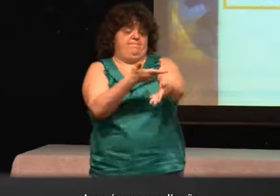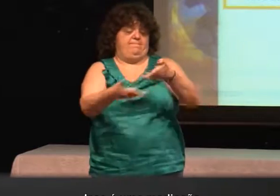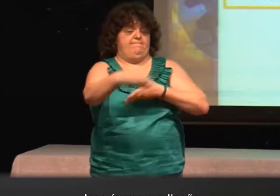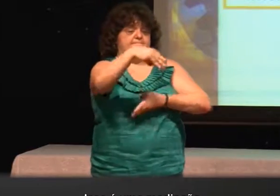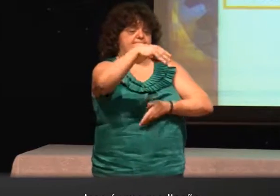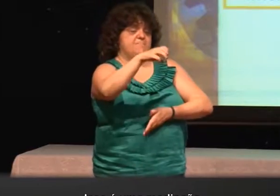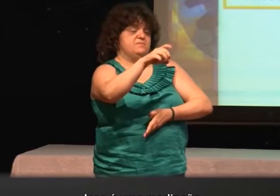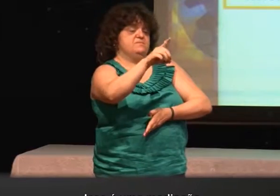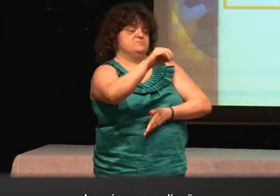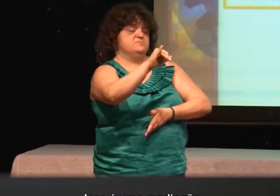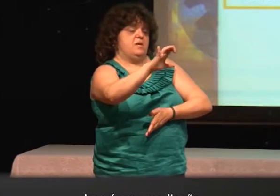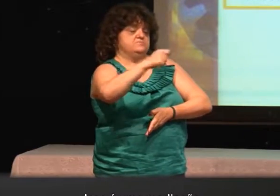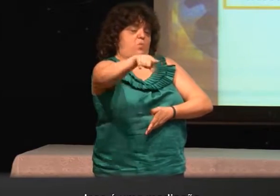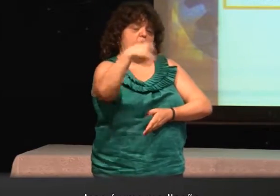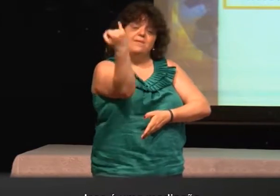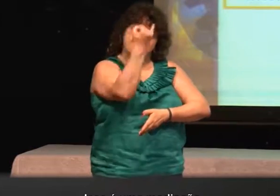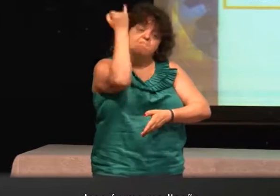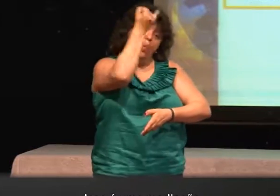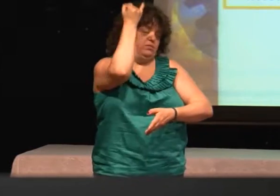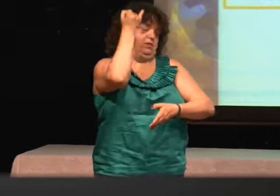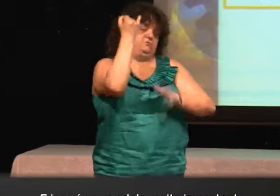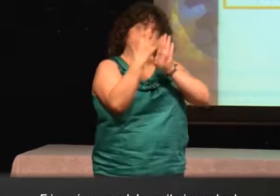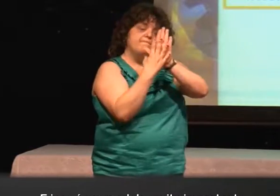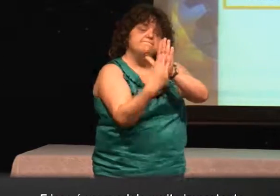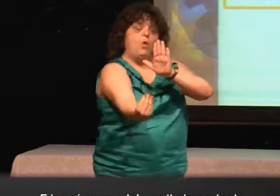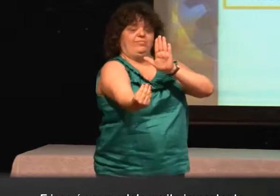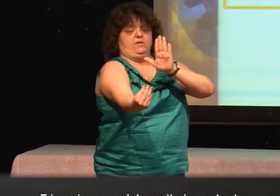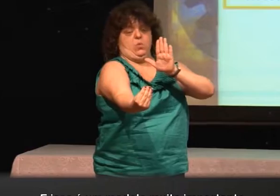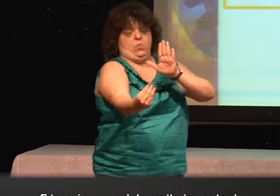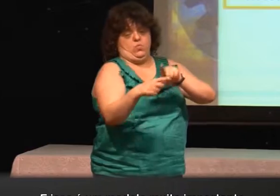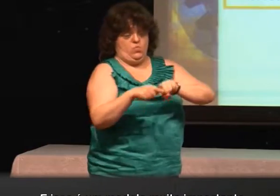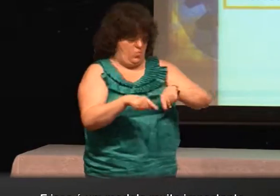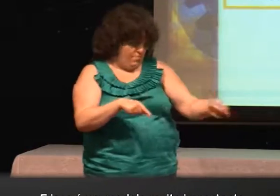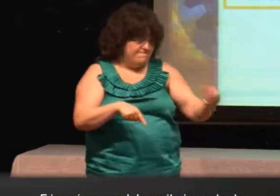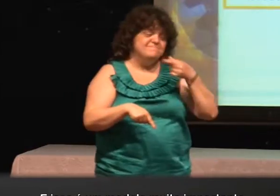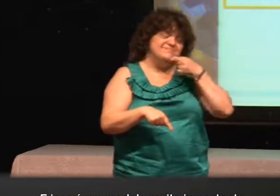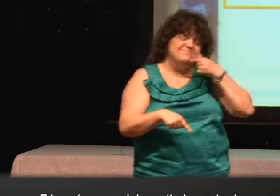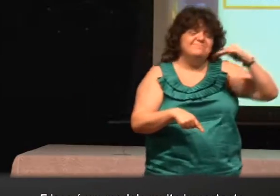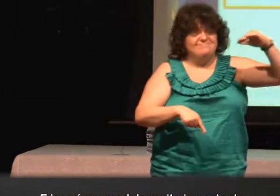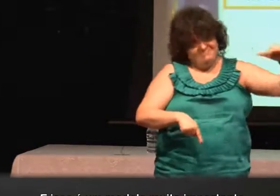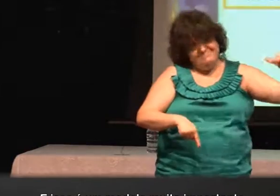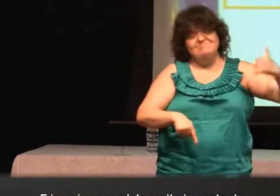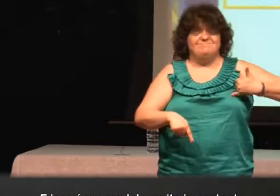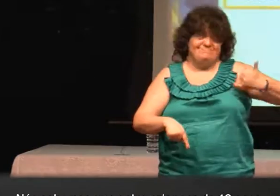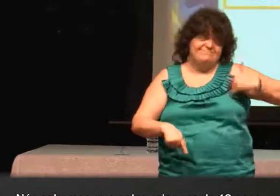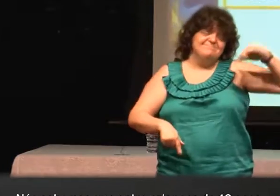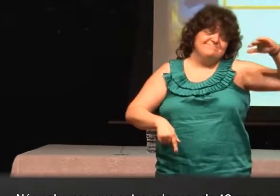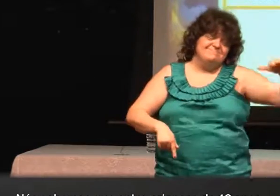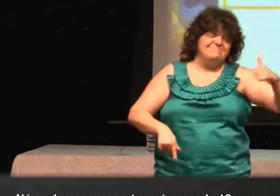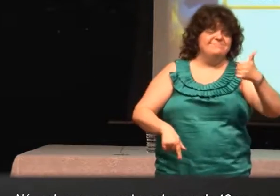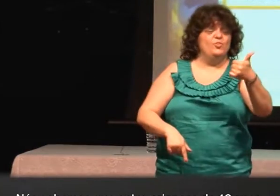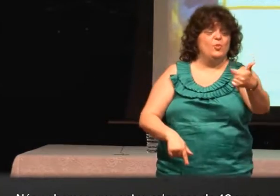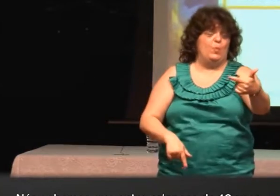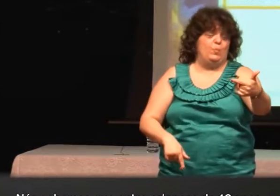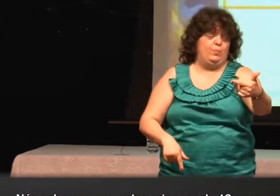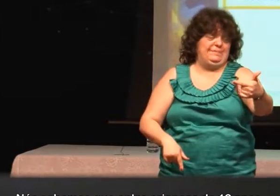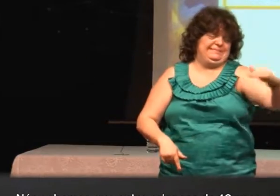Então isso é uma mediação que a gente chama, e isso é muito importante, é um modelo muito importante. Nós sabemos que